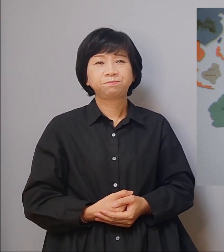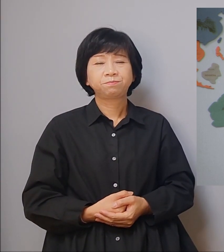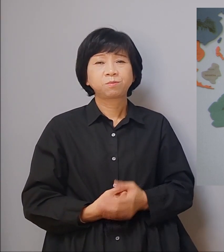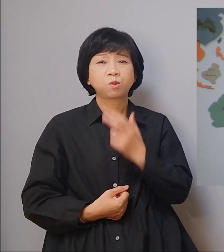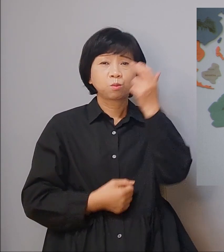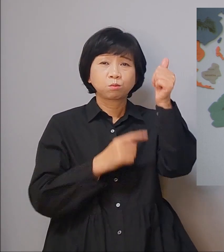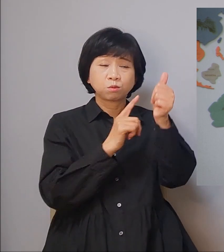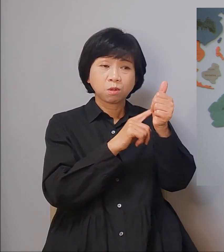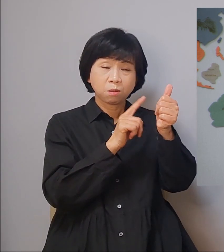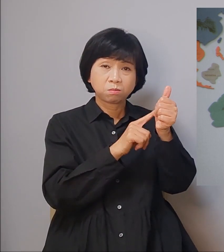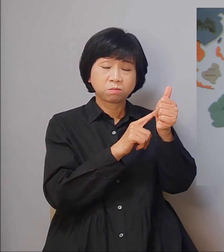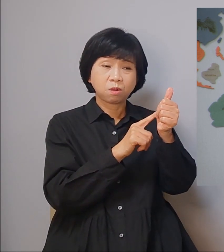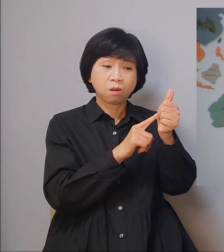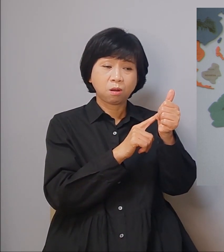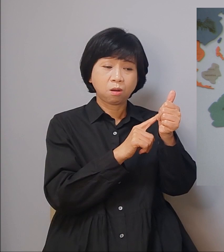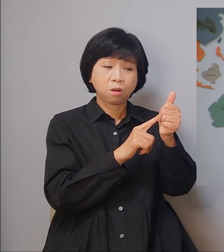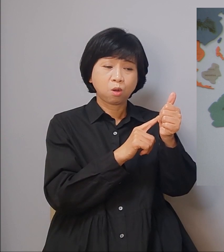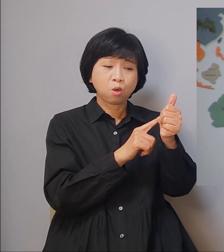요셉은 구덩이에 던져졌어요.